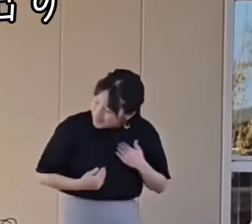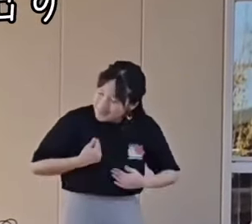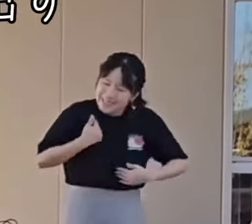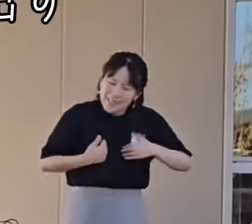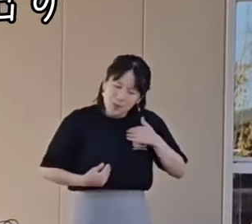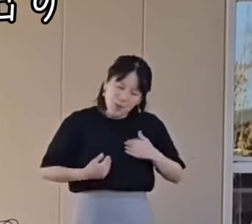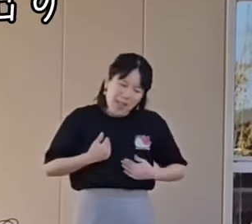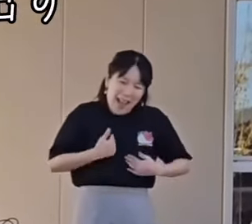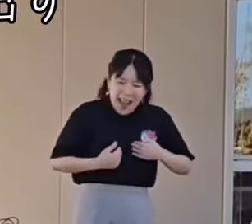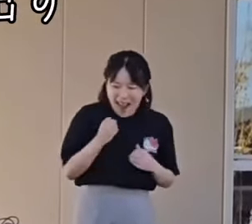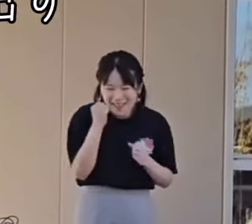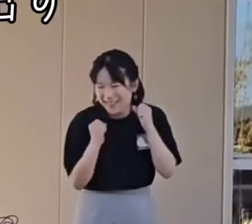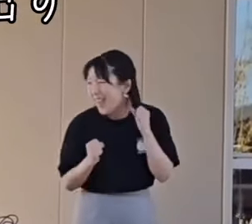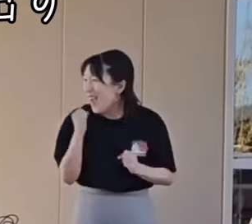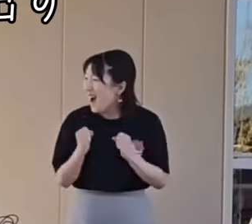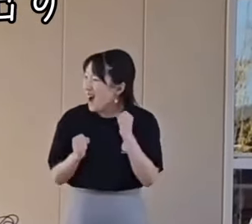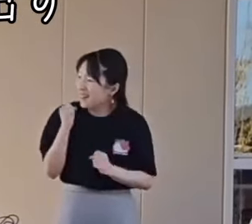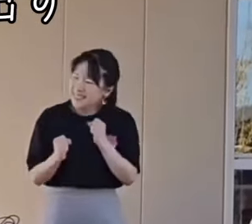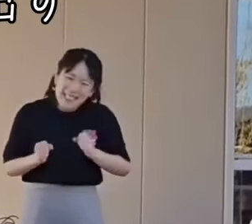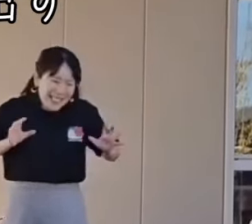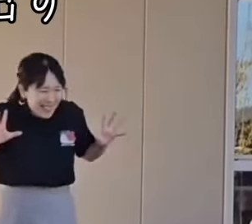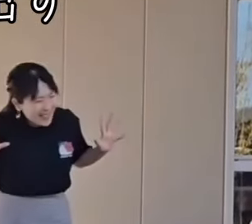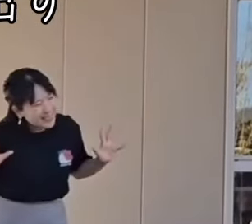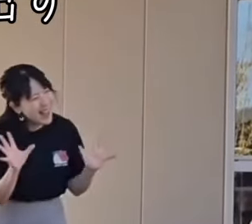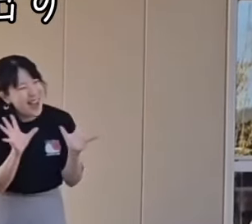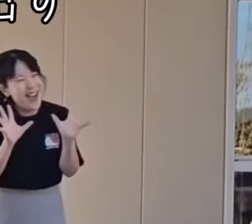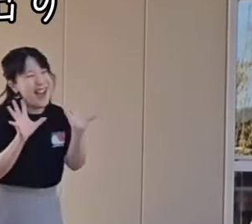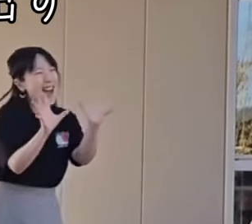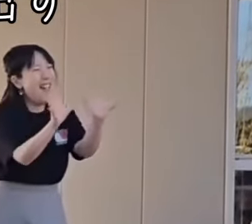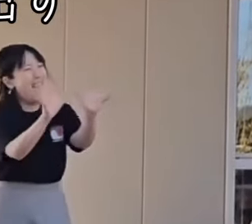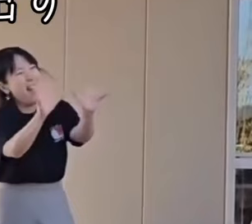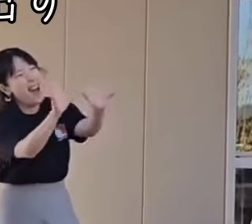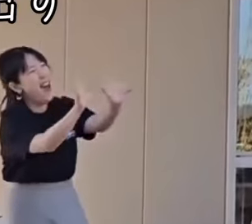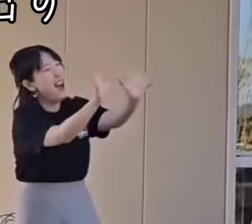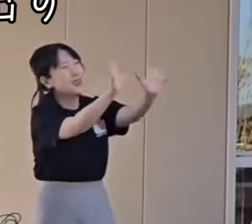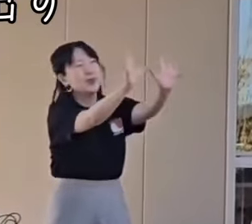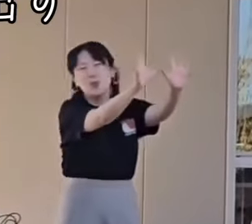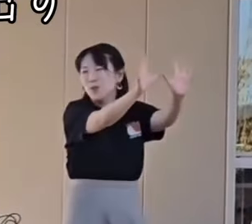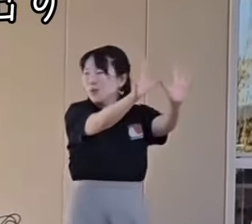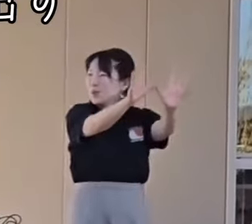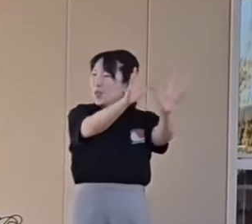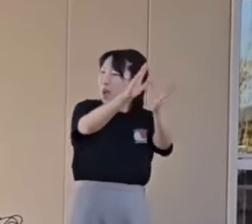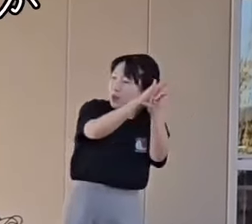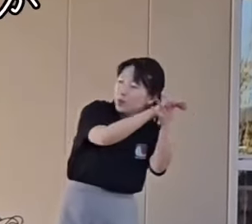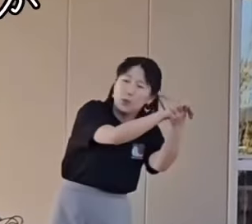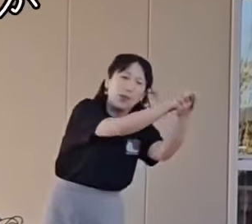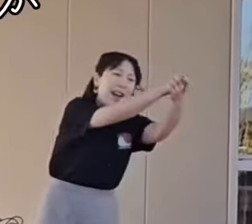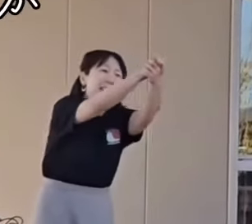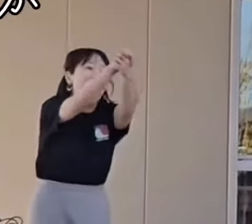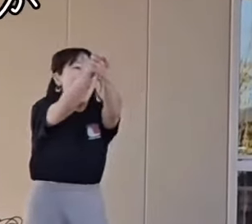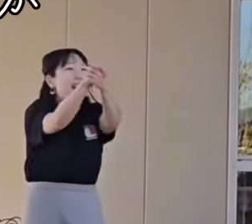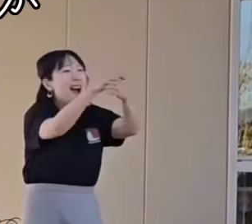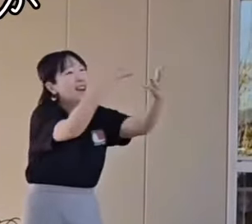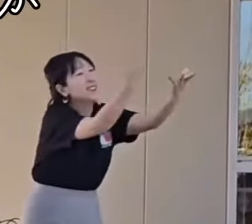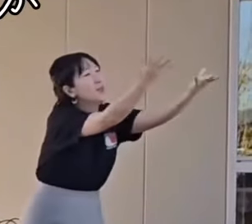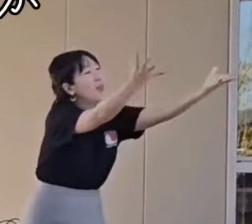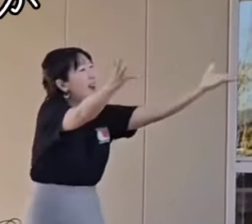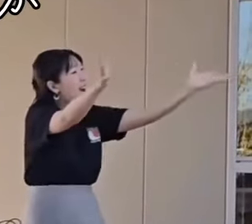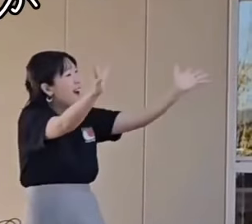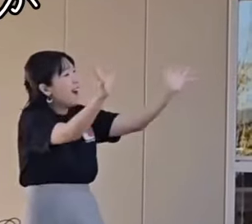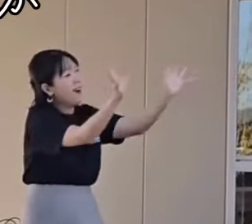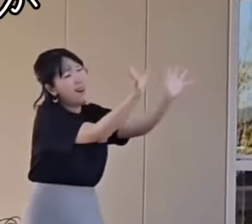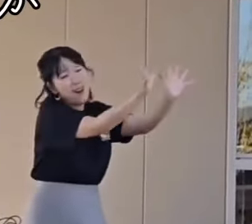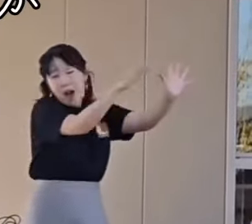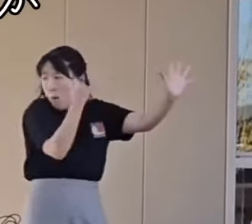嬉しくなって走り出す友達の